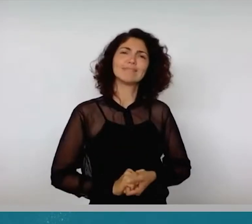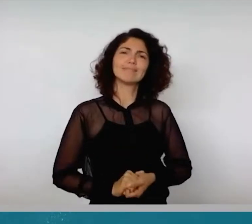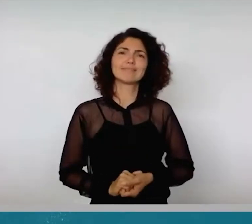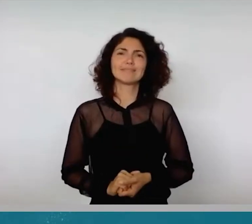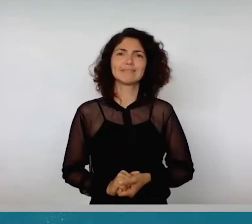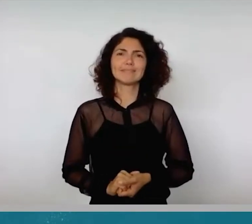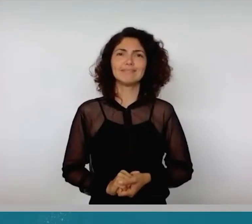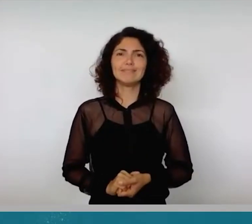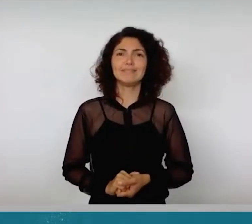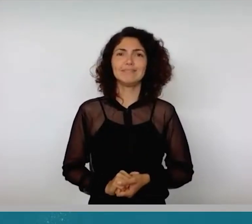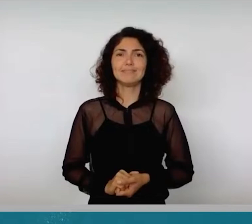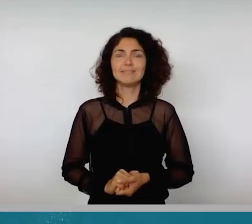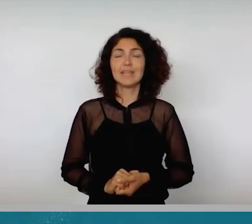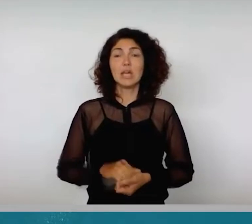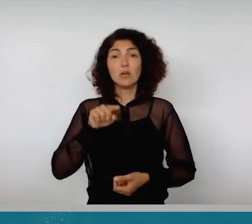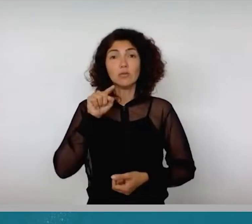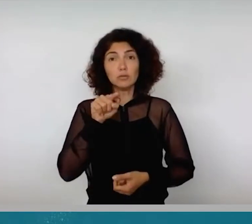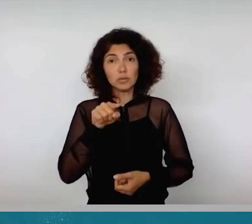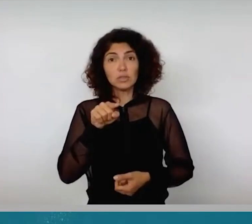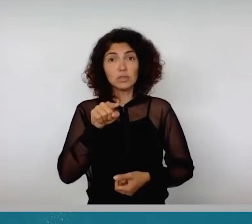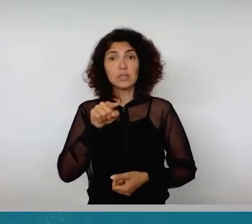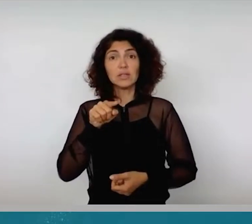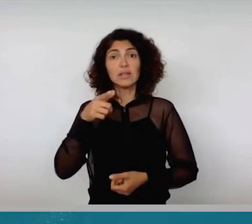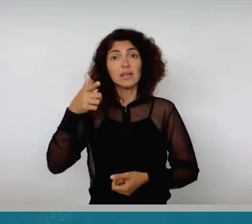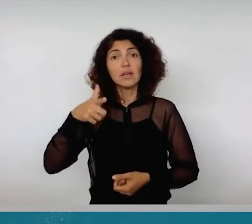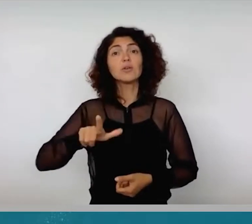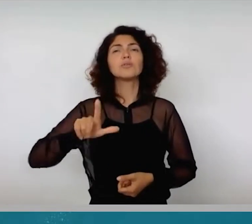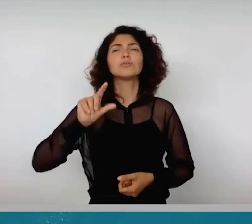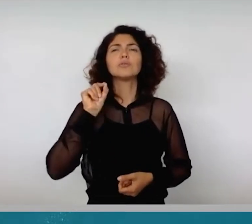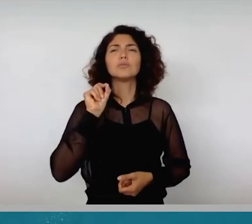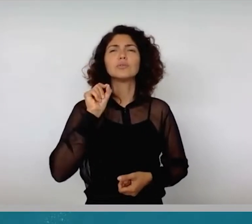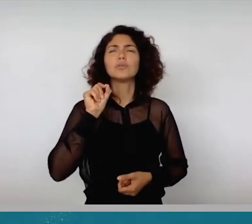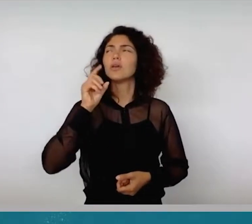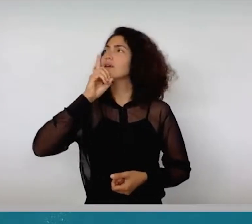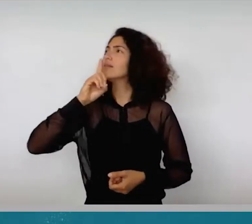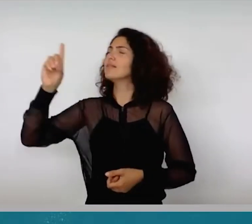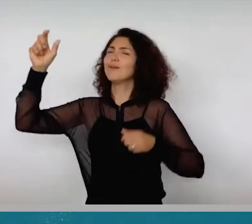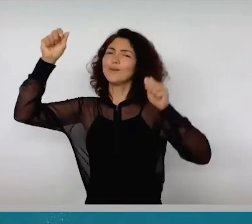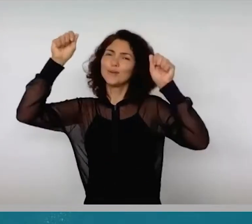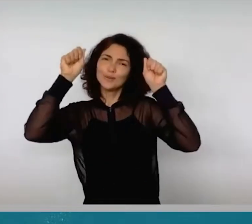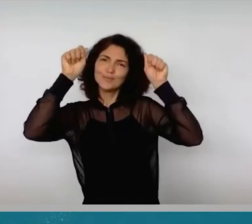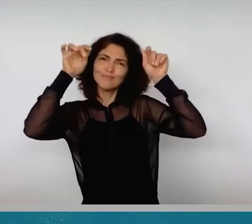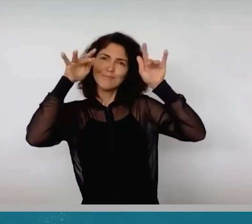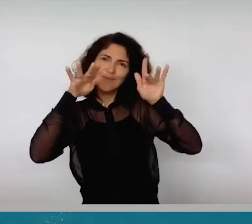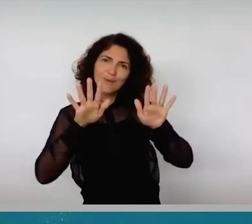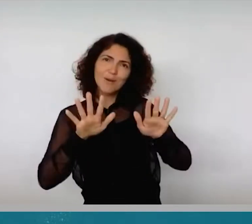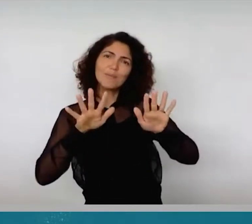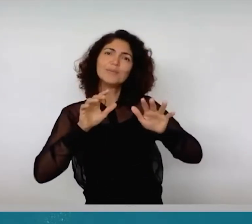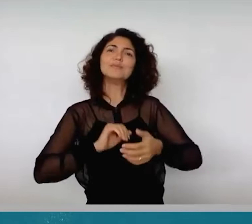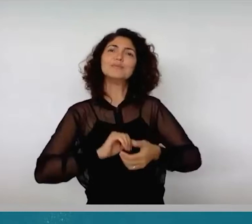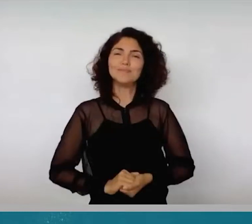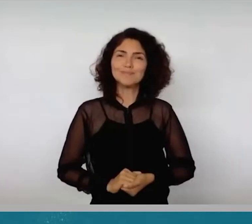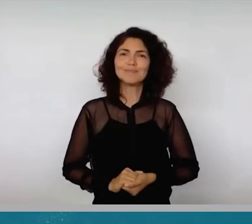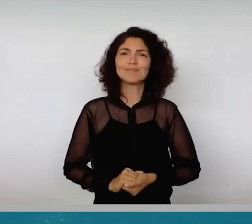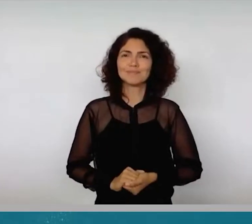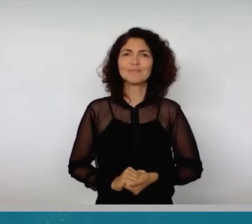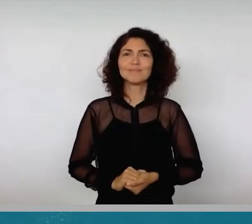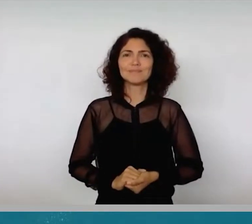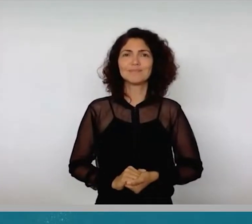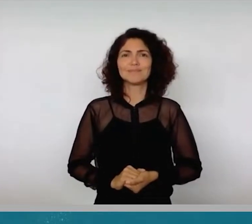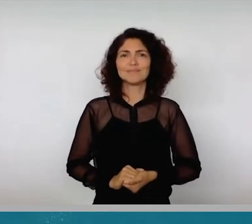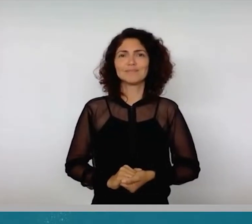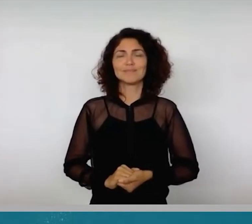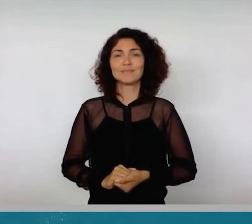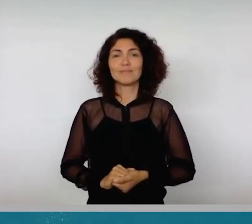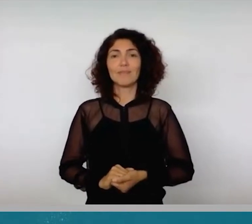terá bênção de Deus. Bênção de Deus. Muito bem. E os últimos 5